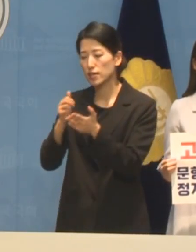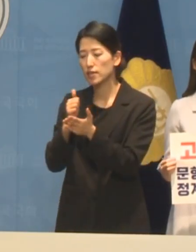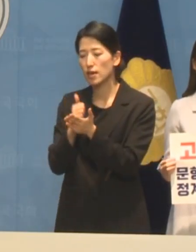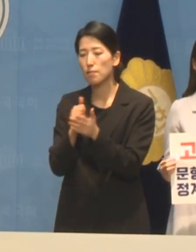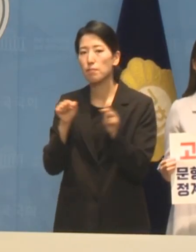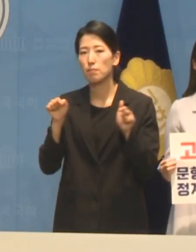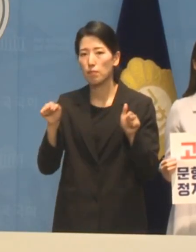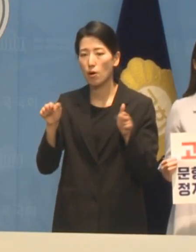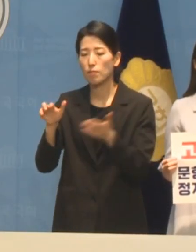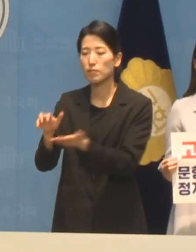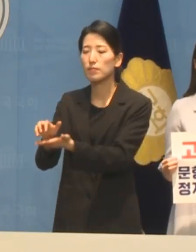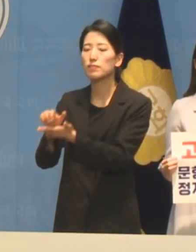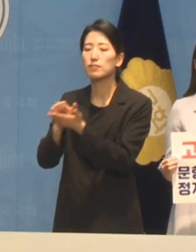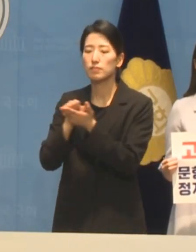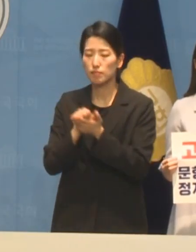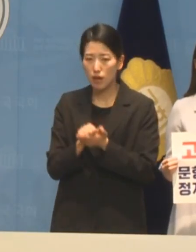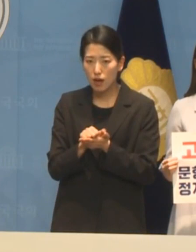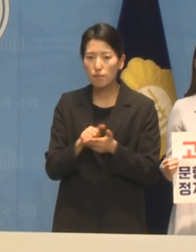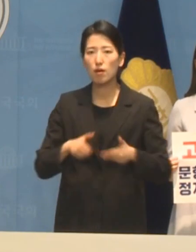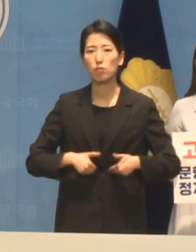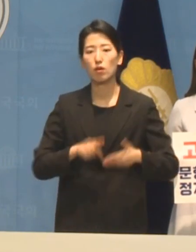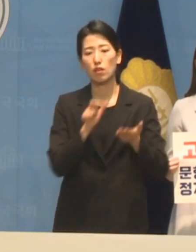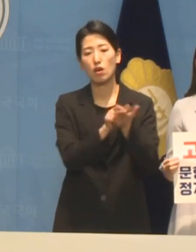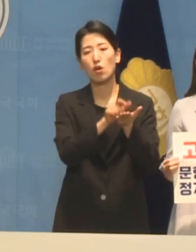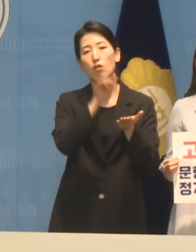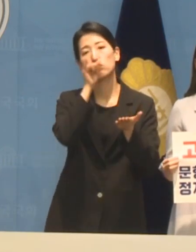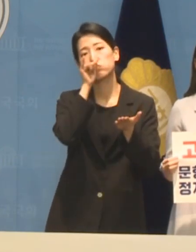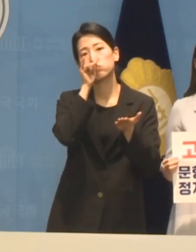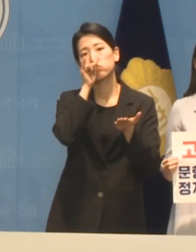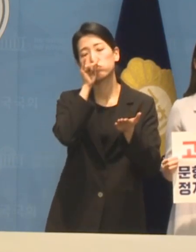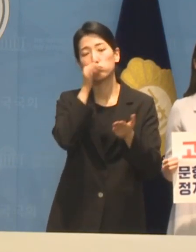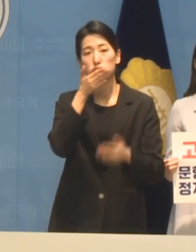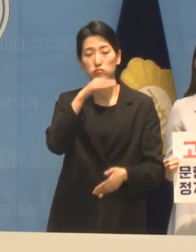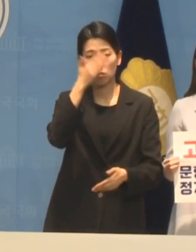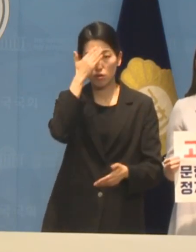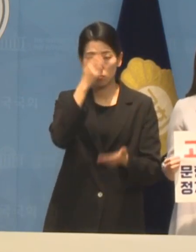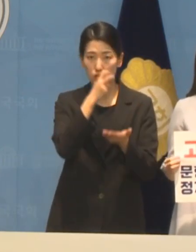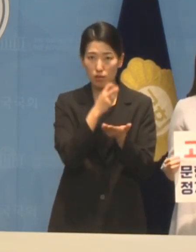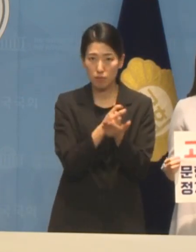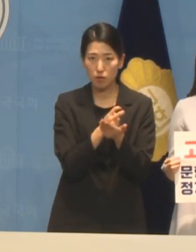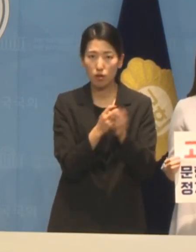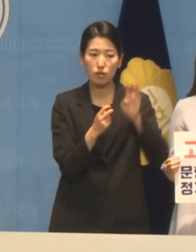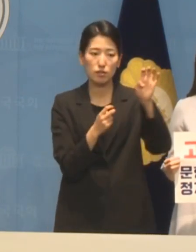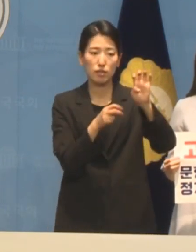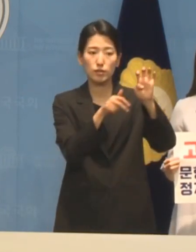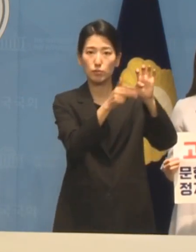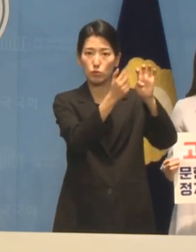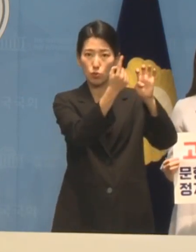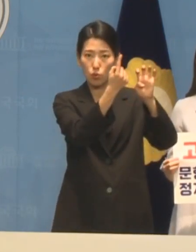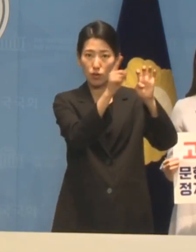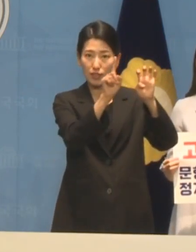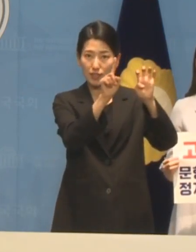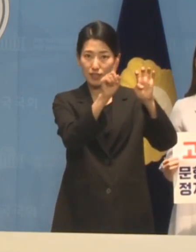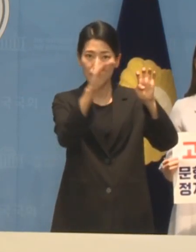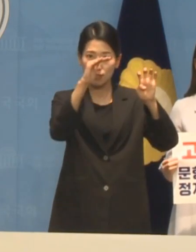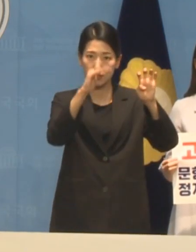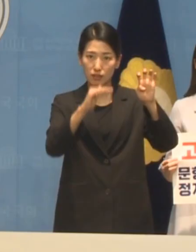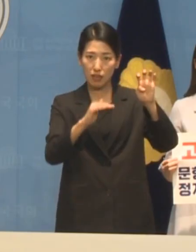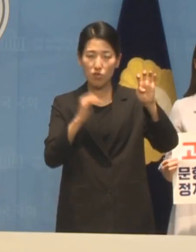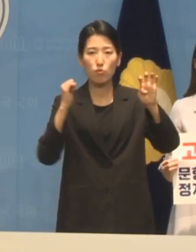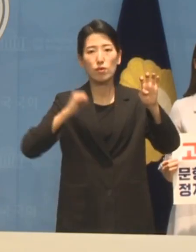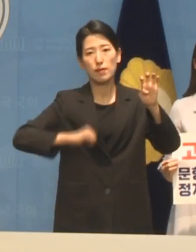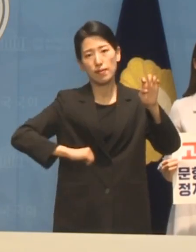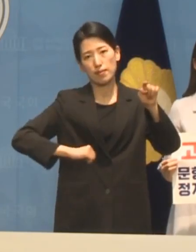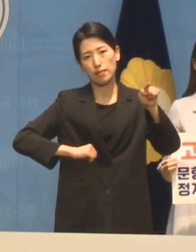법령을 준용하고 있습니다. 그런데 헌재법 제40조 제1항을